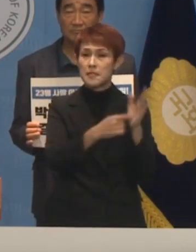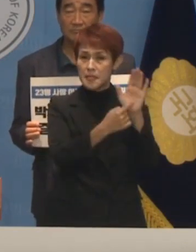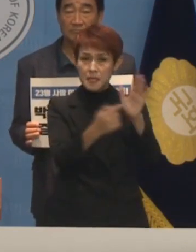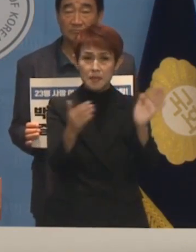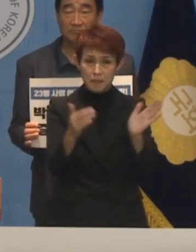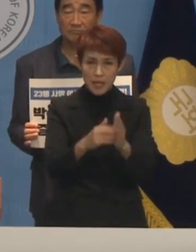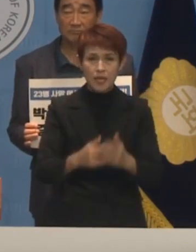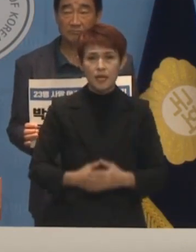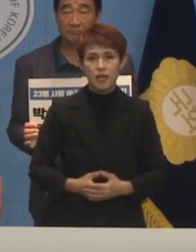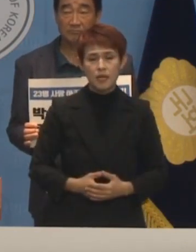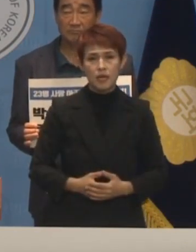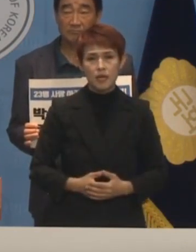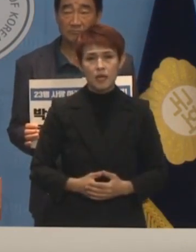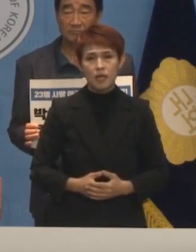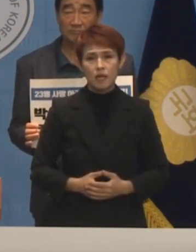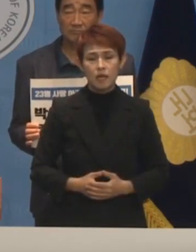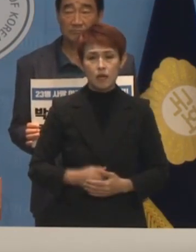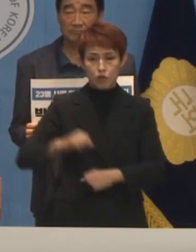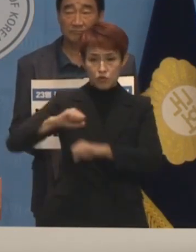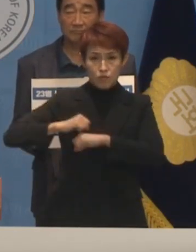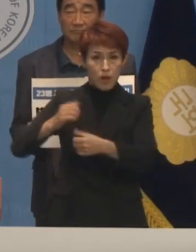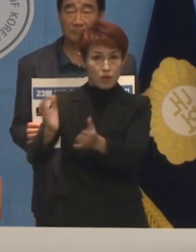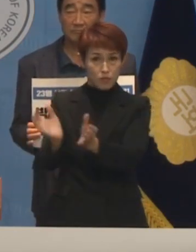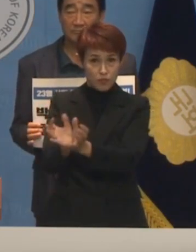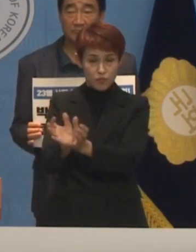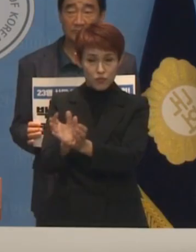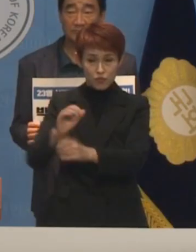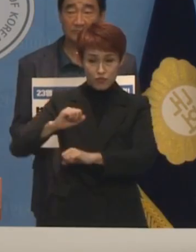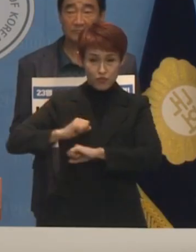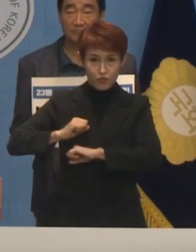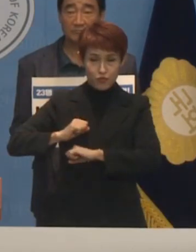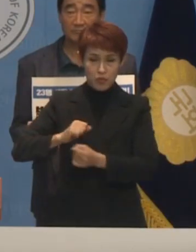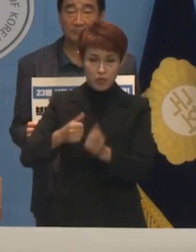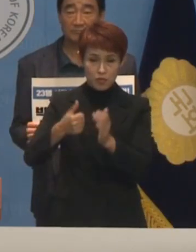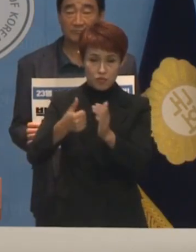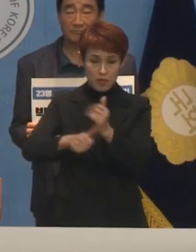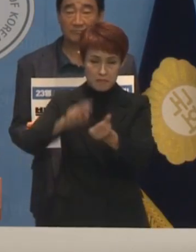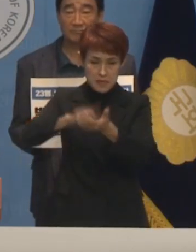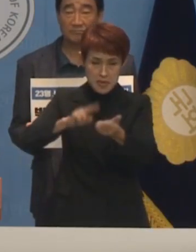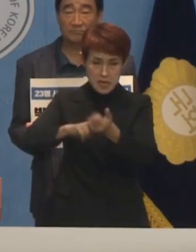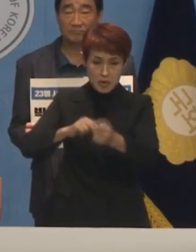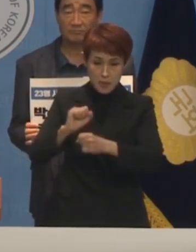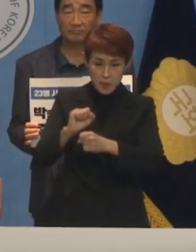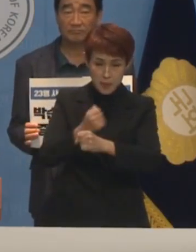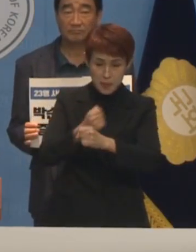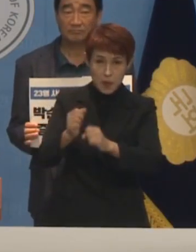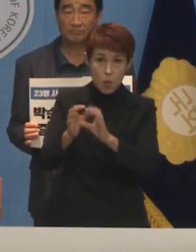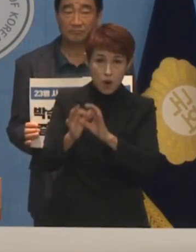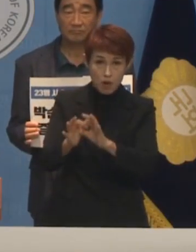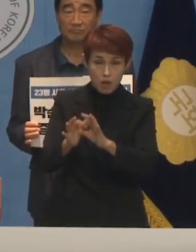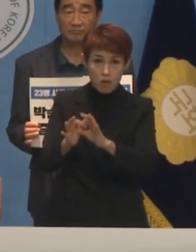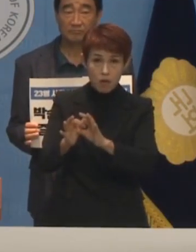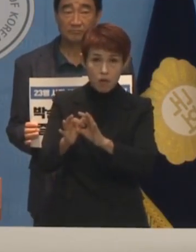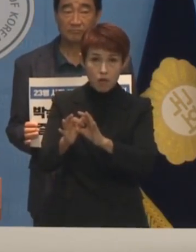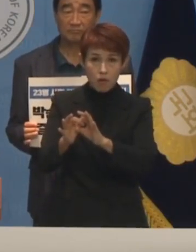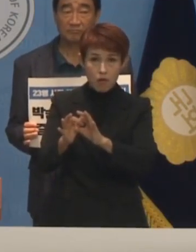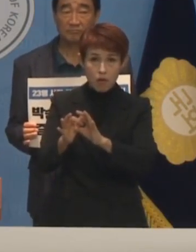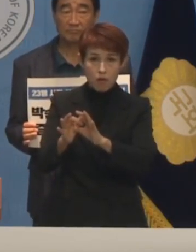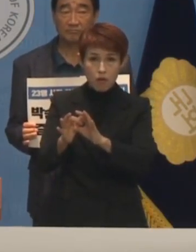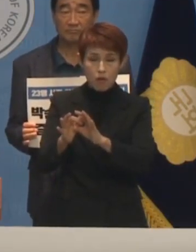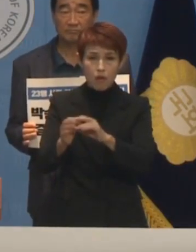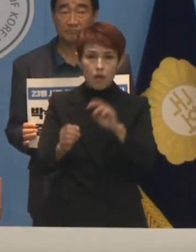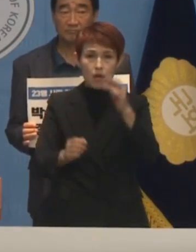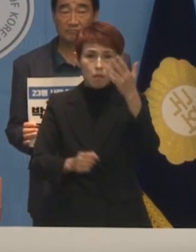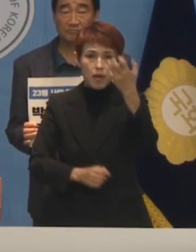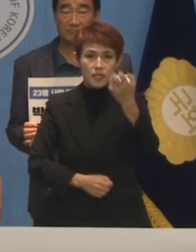보도가 됐습니다. 국방부 군납 비리와 관련돼서 실질적으로 82억